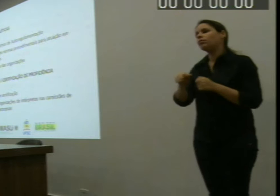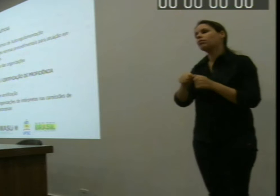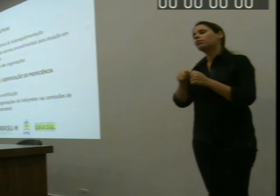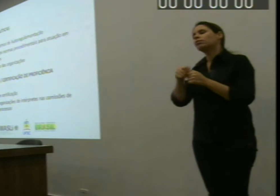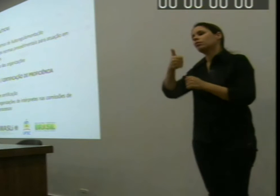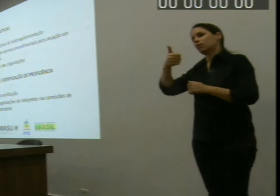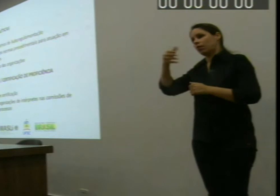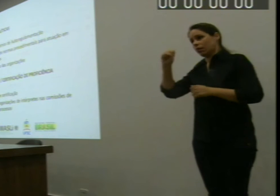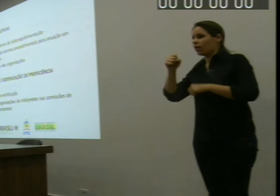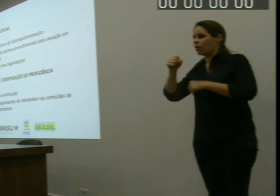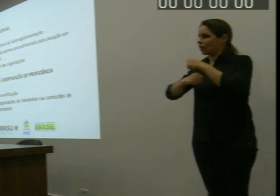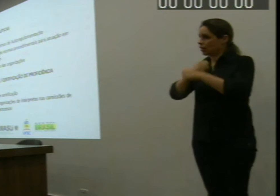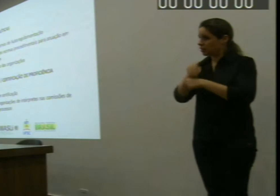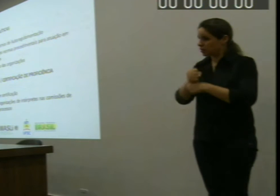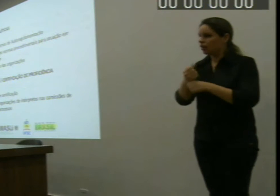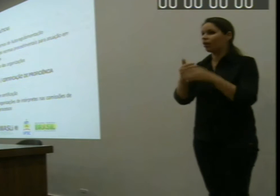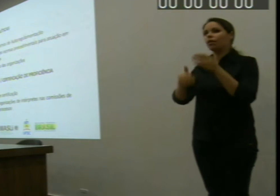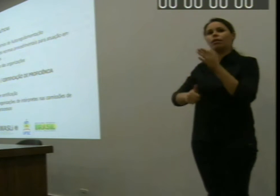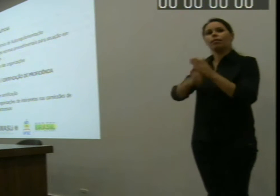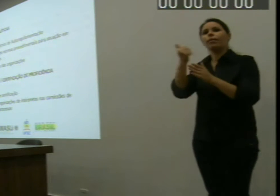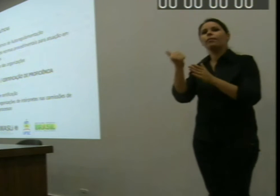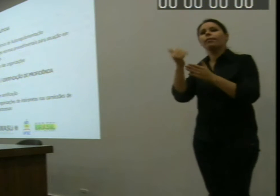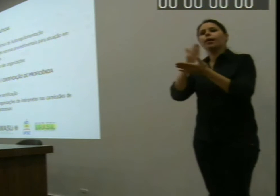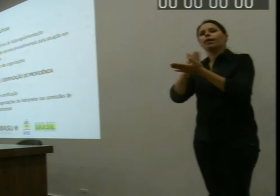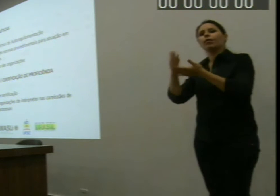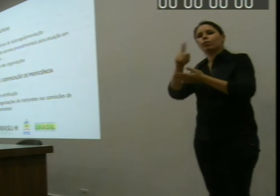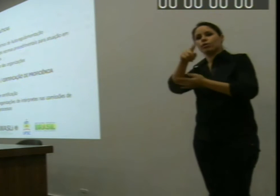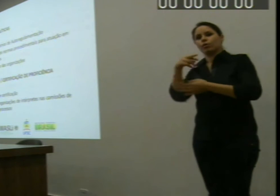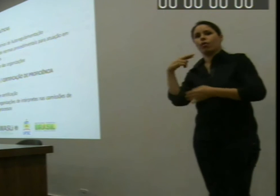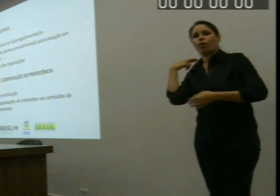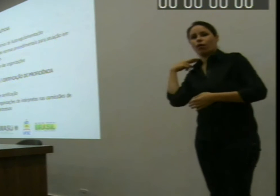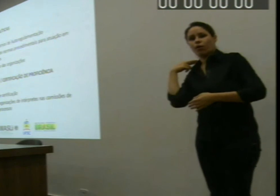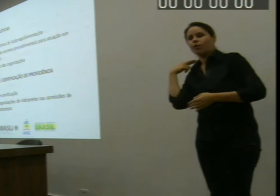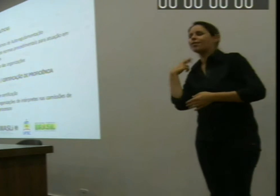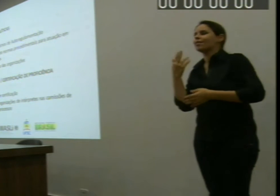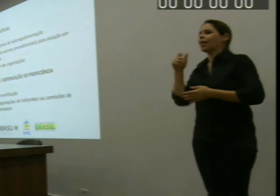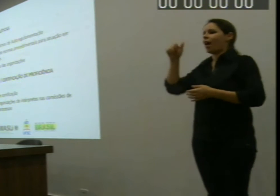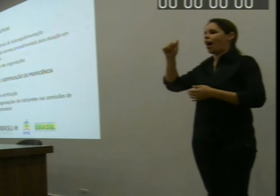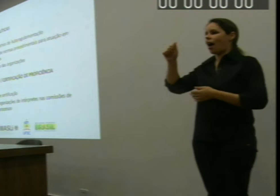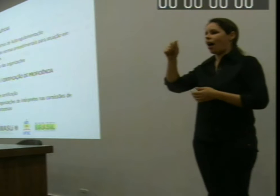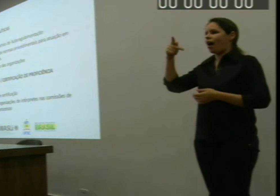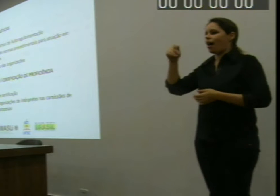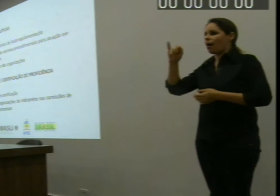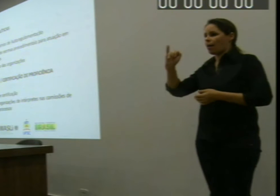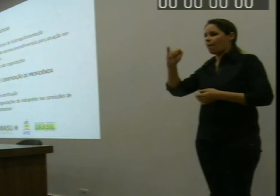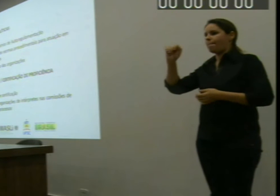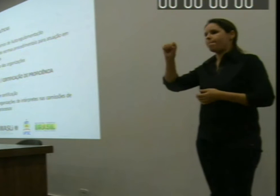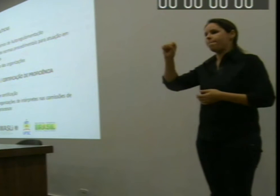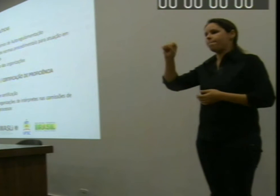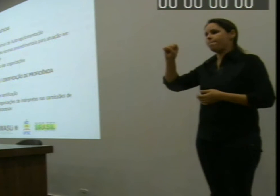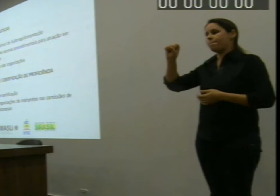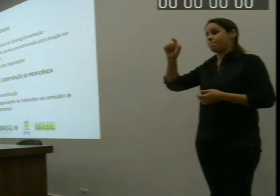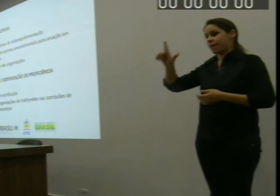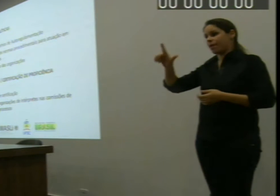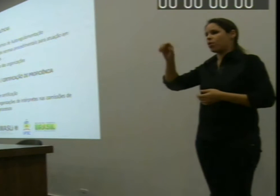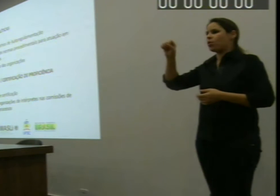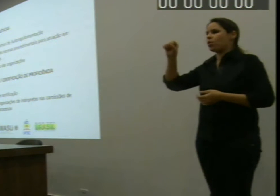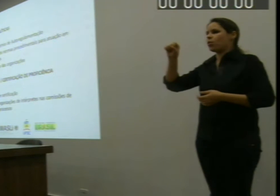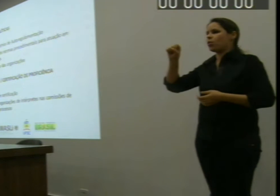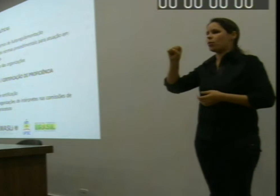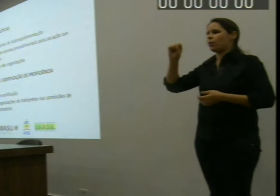A primeira foi a PS besp que a Rosana foi inclusive membro fundadora da pius besp que foi a primeira associação e eh